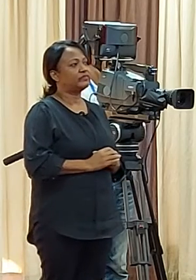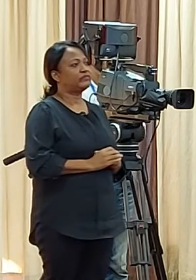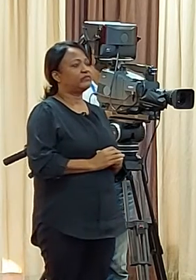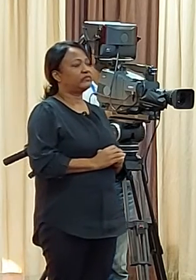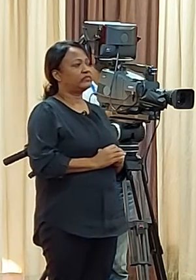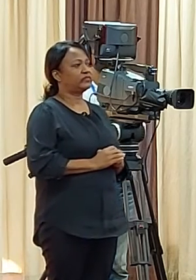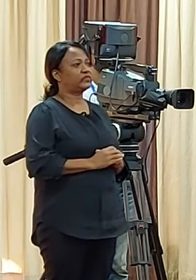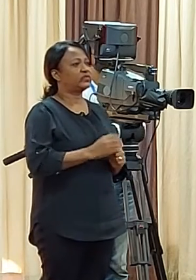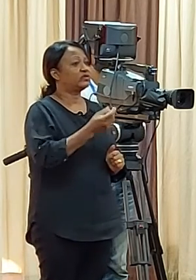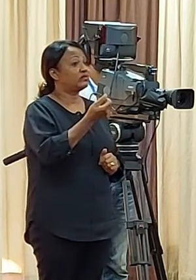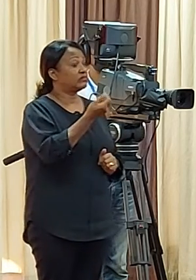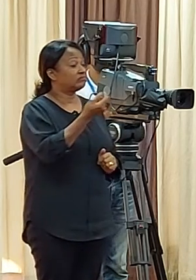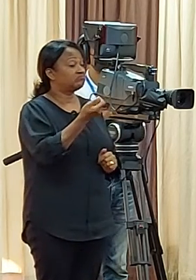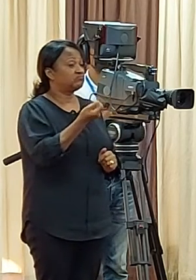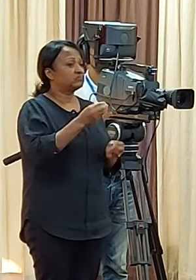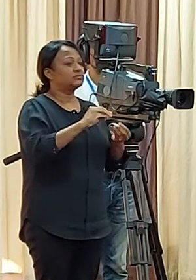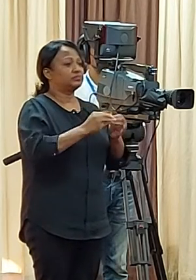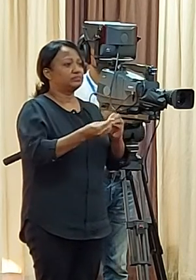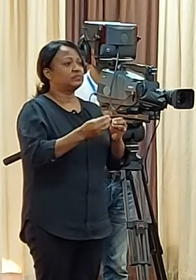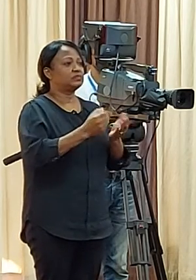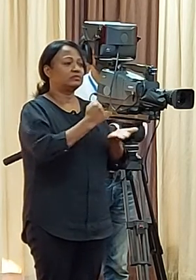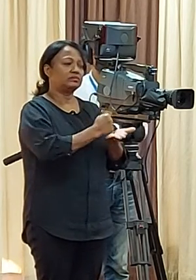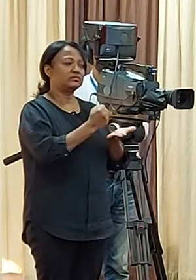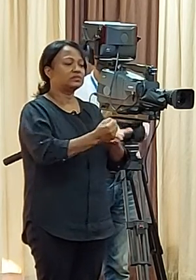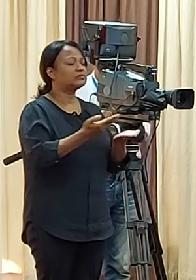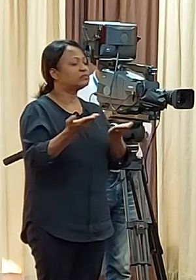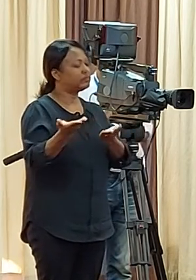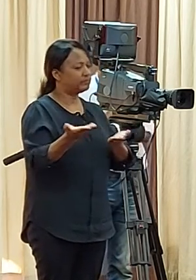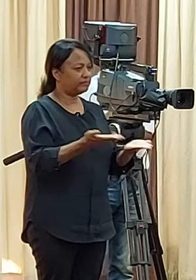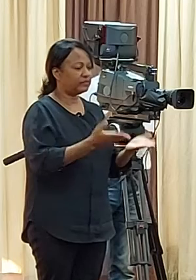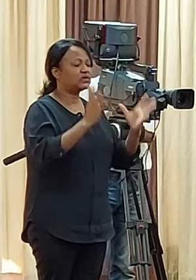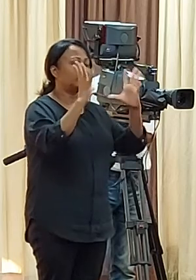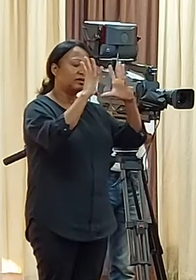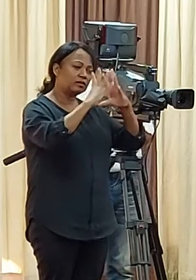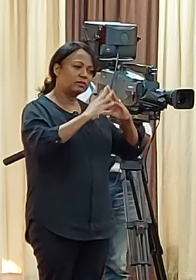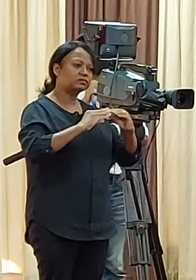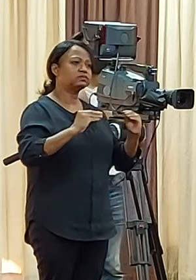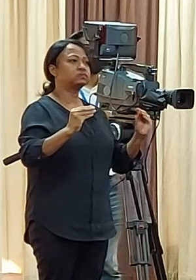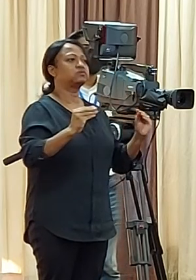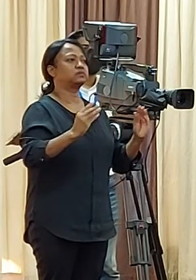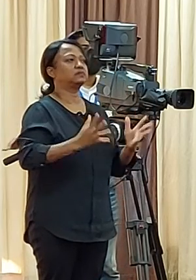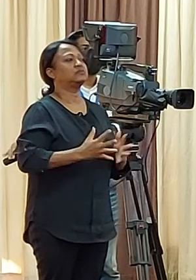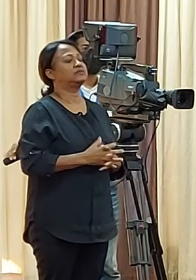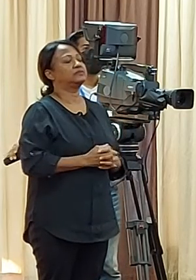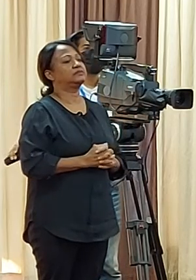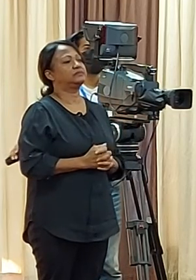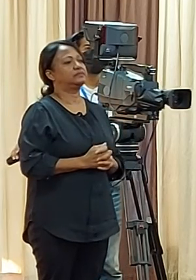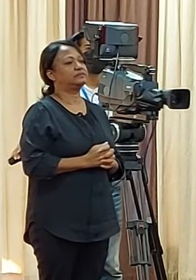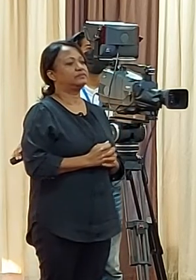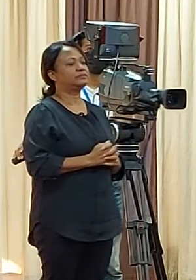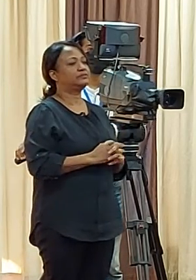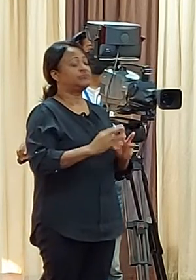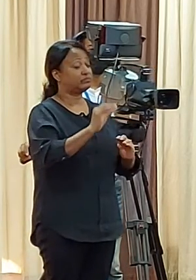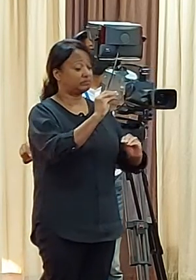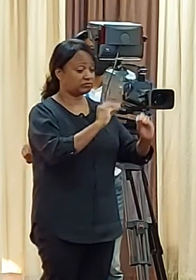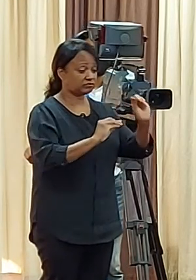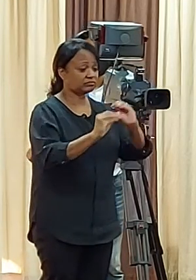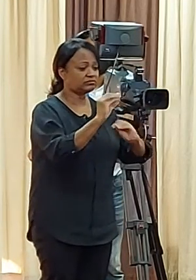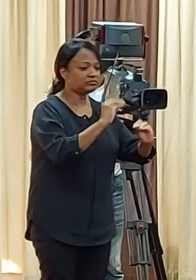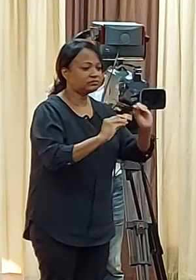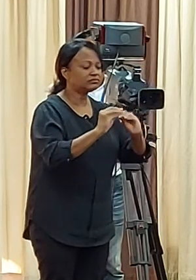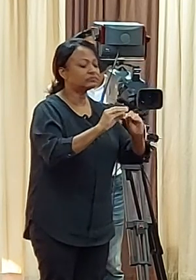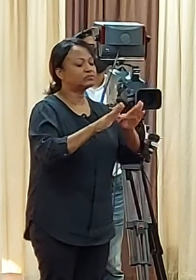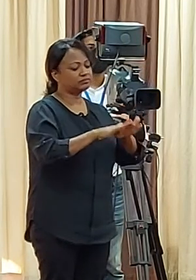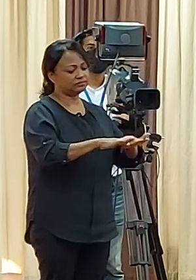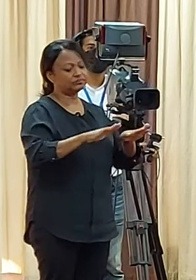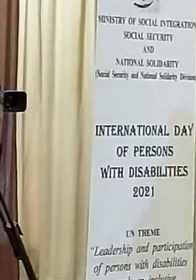difficulté financière et sa pension là aide beaucoup de parents pour faire les débuts de Joël et pour prendre soin d'une meilleure